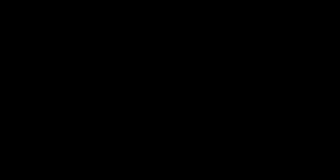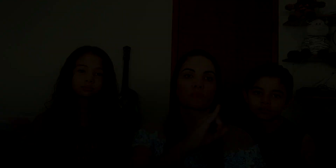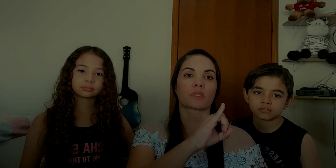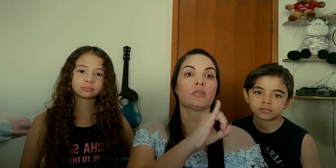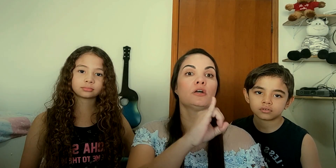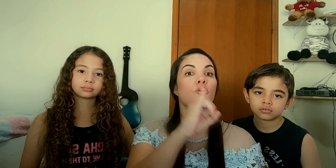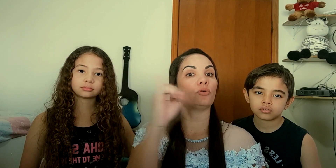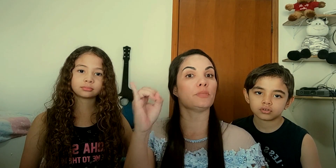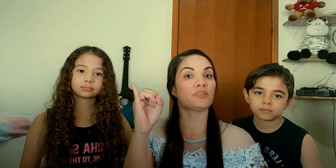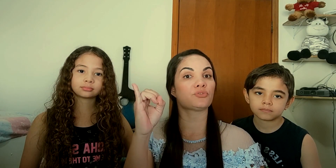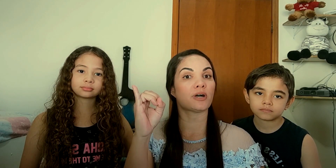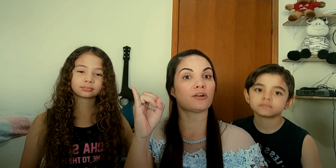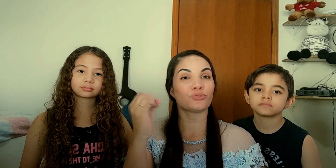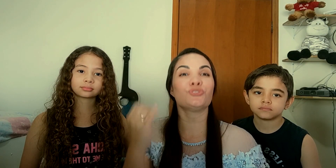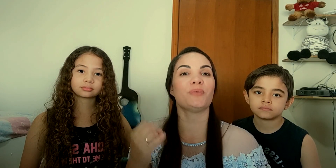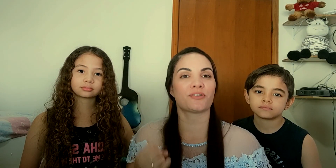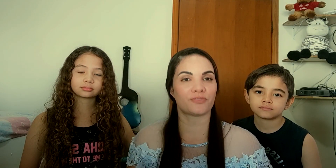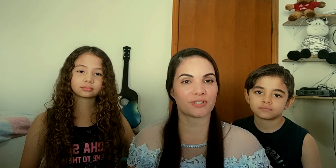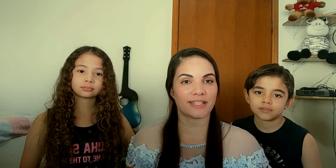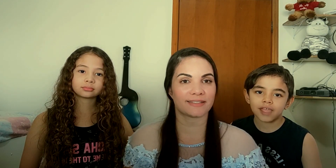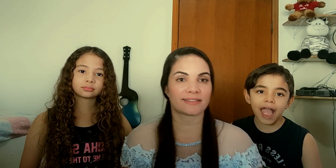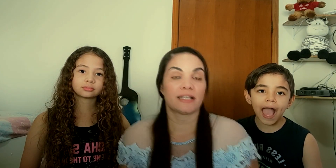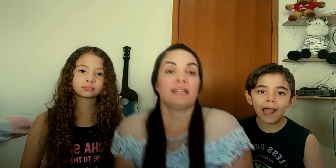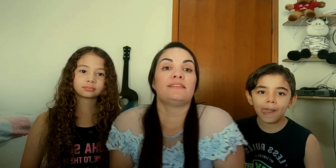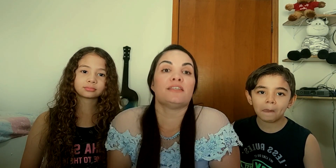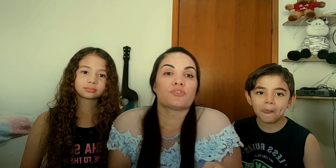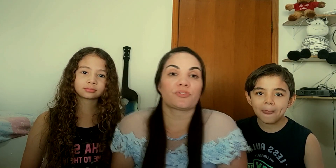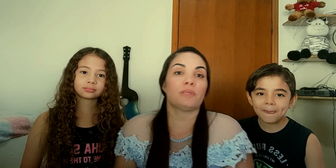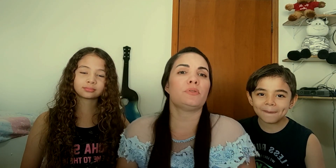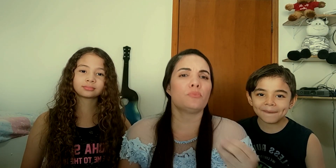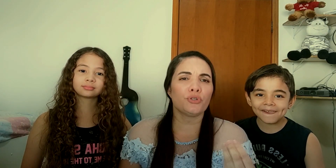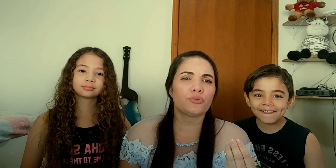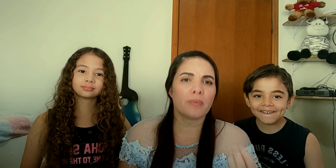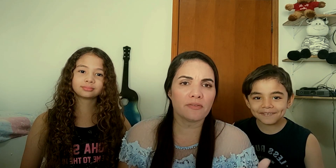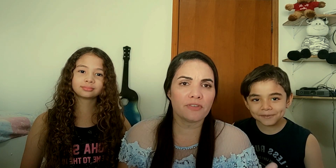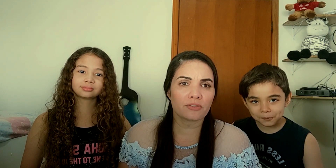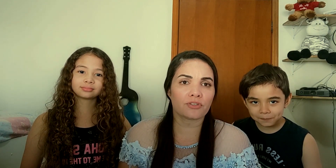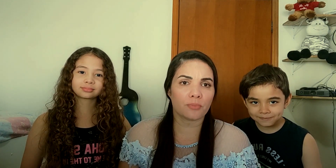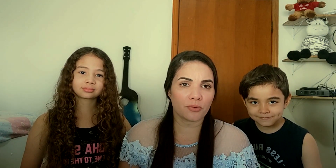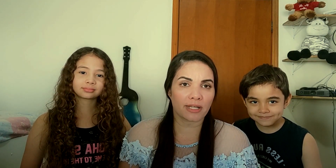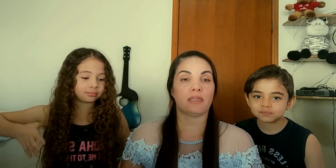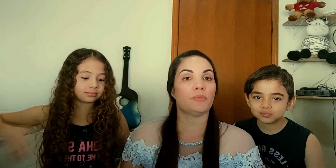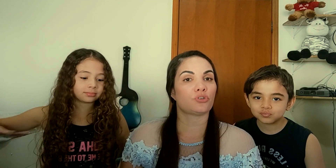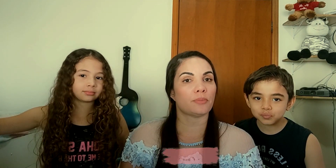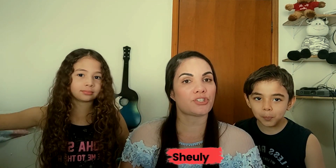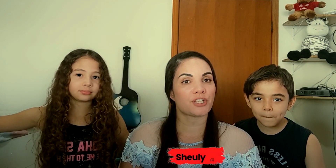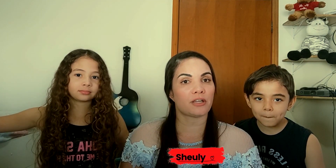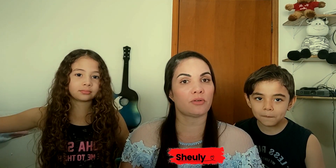Oi, pessoal! Tudo bem com vocês? Sejam sempre muito bem-vindos ao meu canal. Meu nome é Shelly